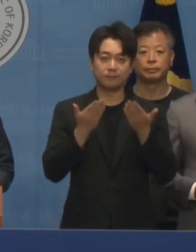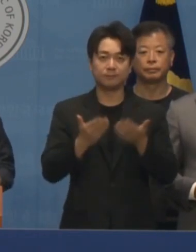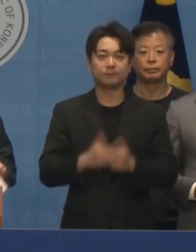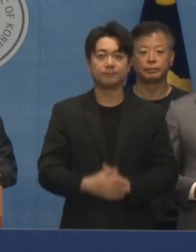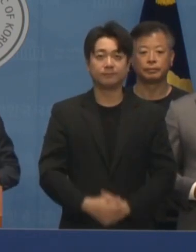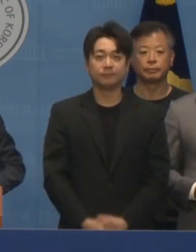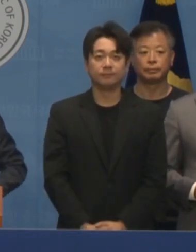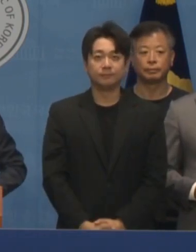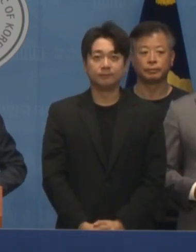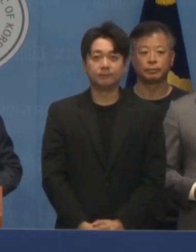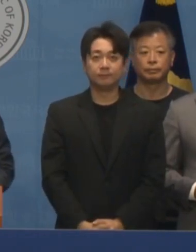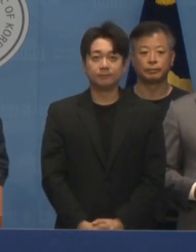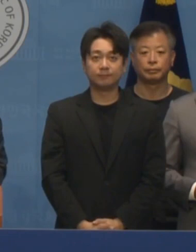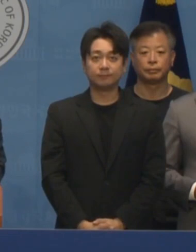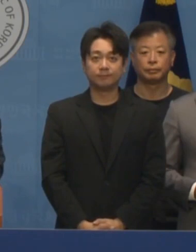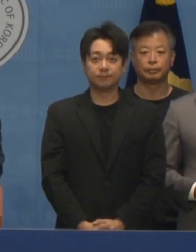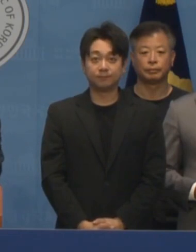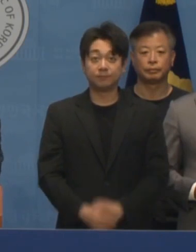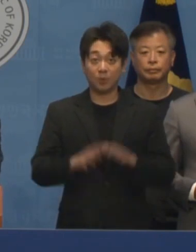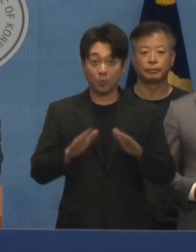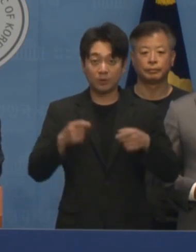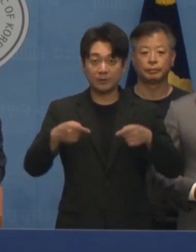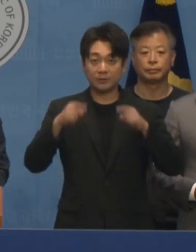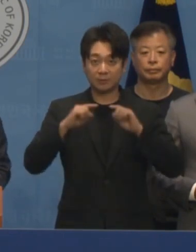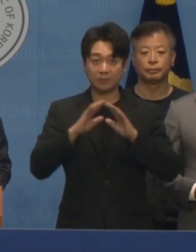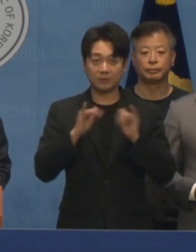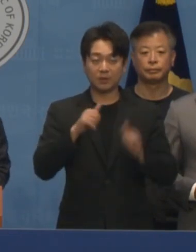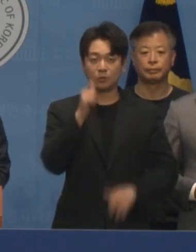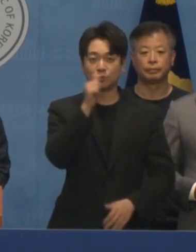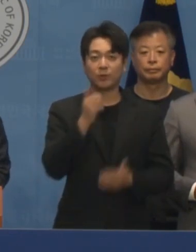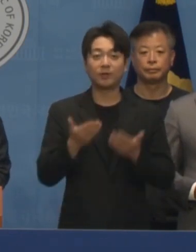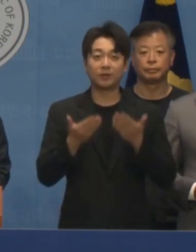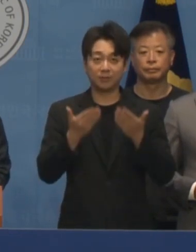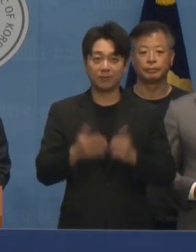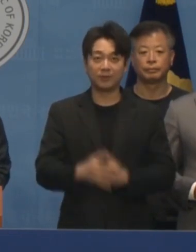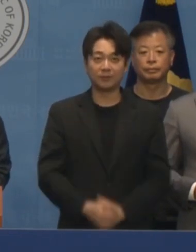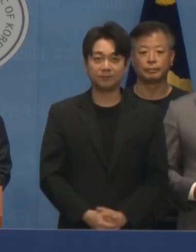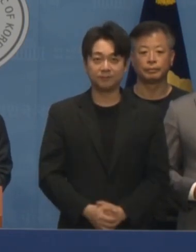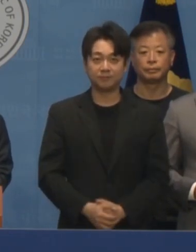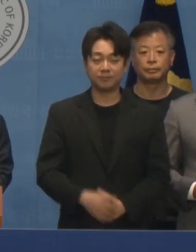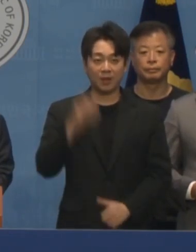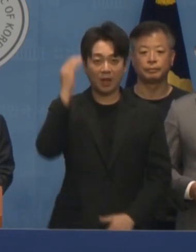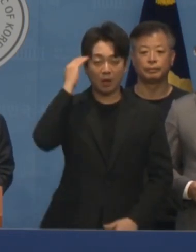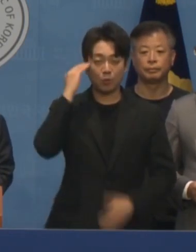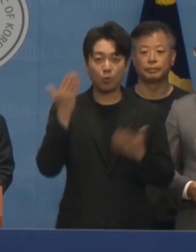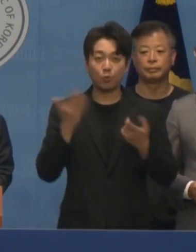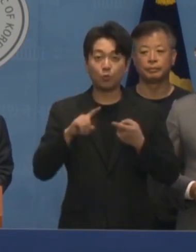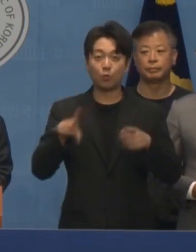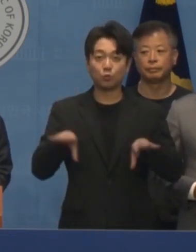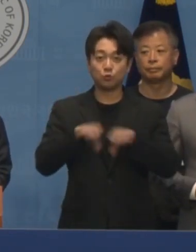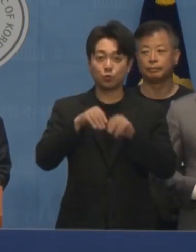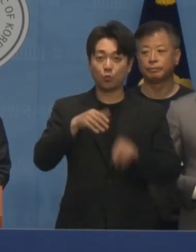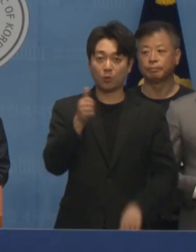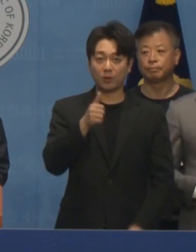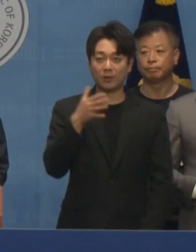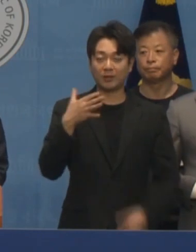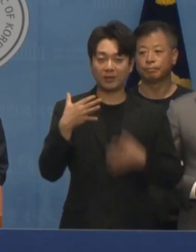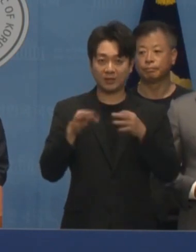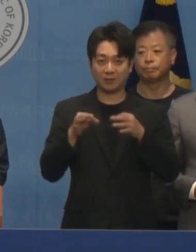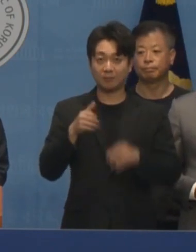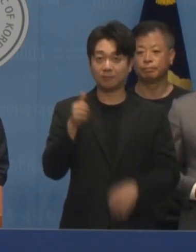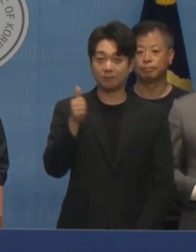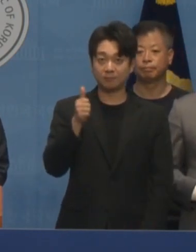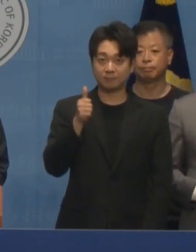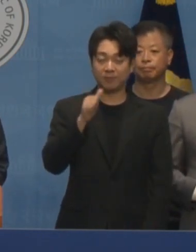마련했습니다. 먼저 참석하신 분들을 소개해드리겠습니다. 한국노총 김동명 위원장님 참석하셨습니다.